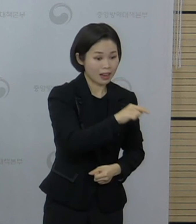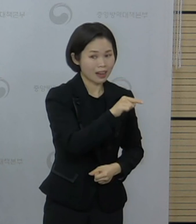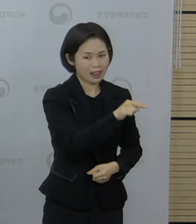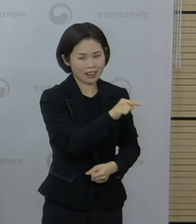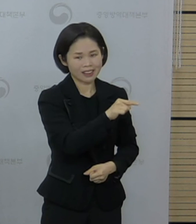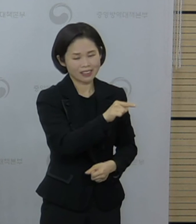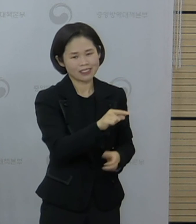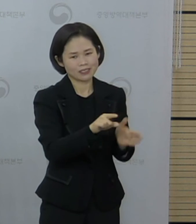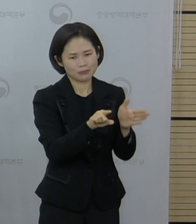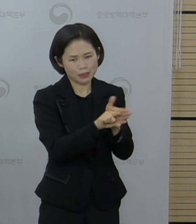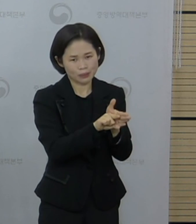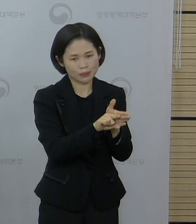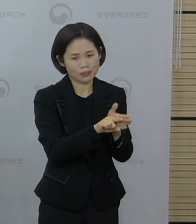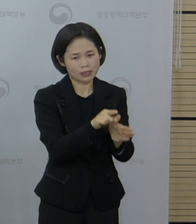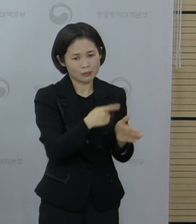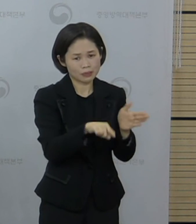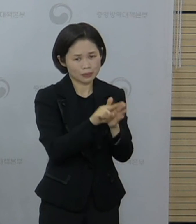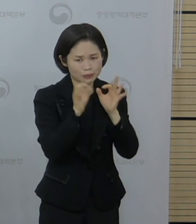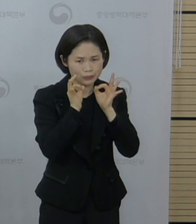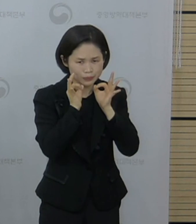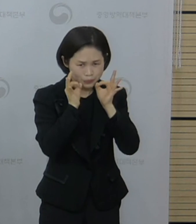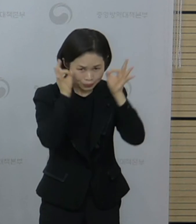최선을 다하겠습니다